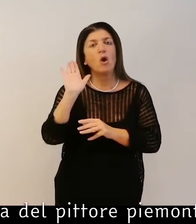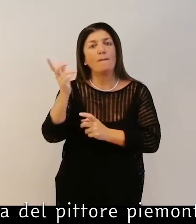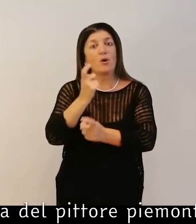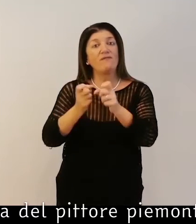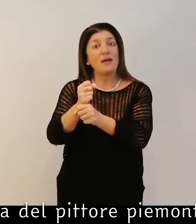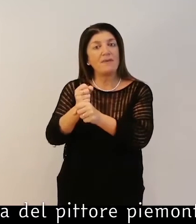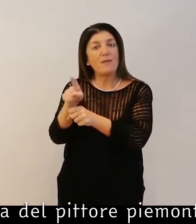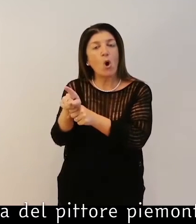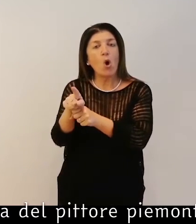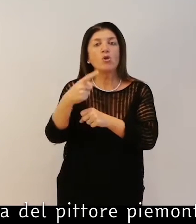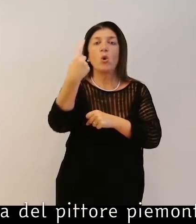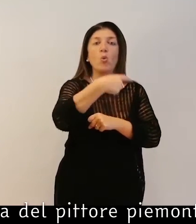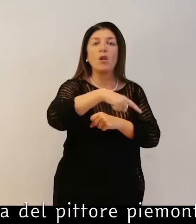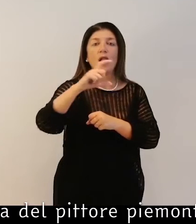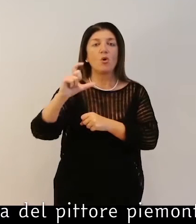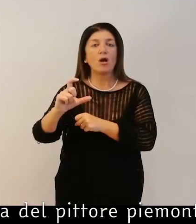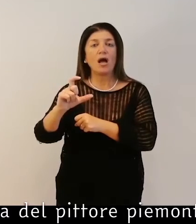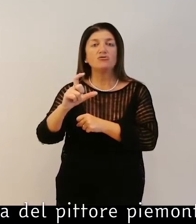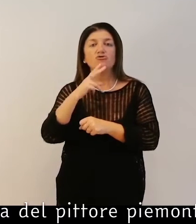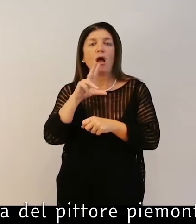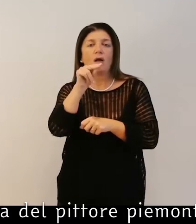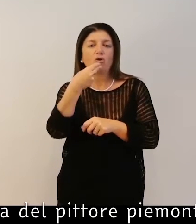Caccia, detto il Moncalvo.